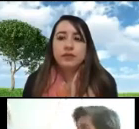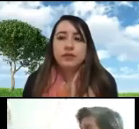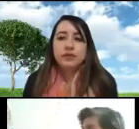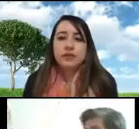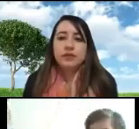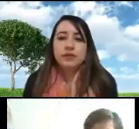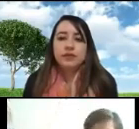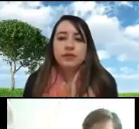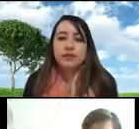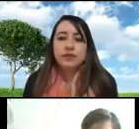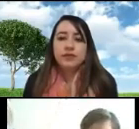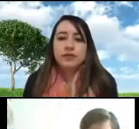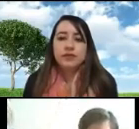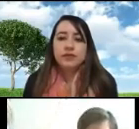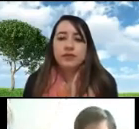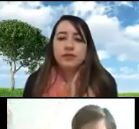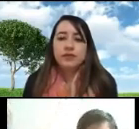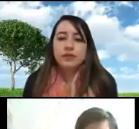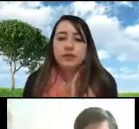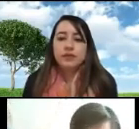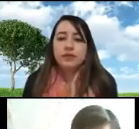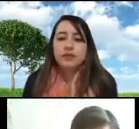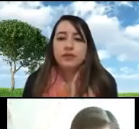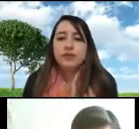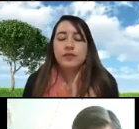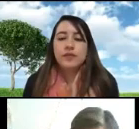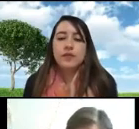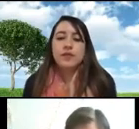adelante con la segunda cápsula informativa.